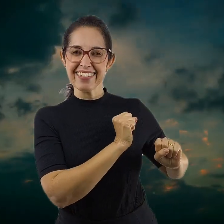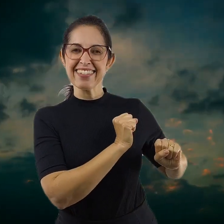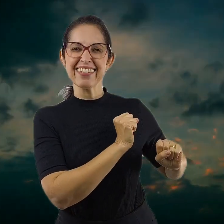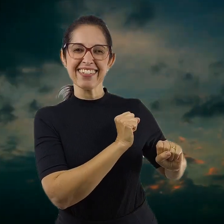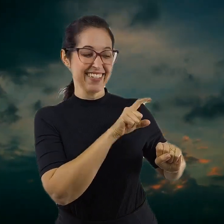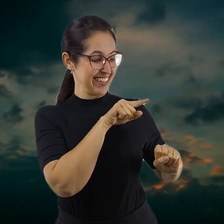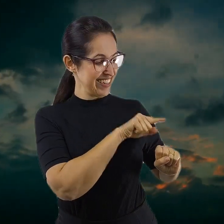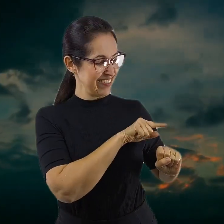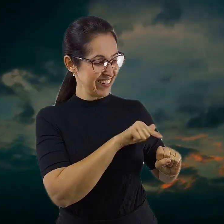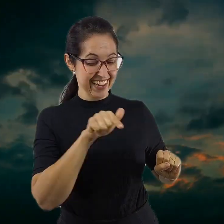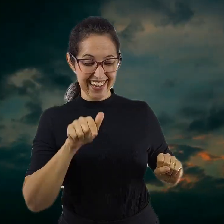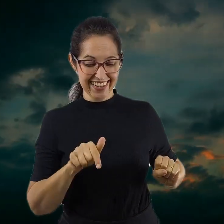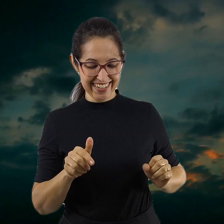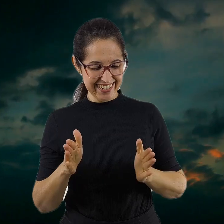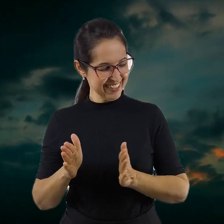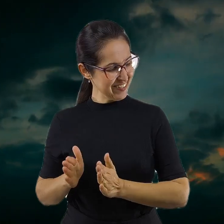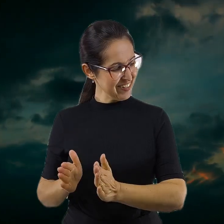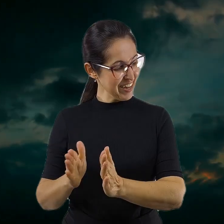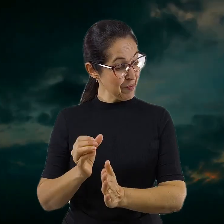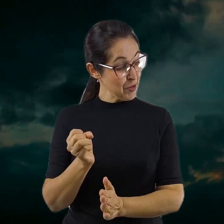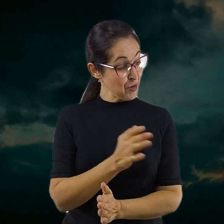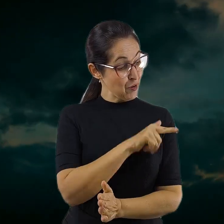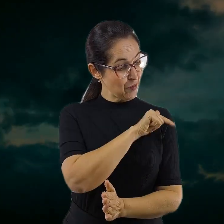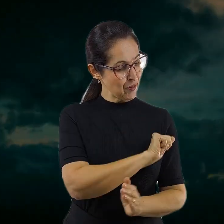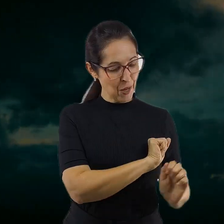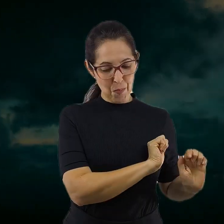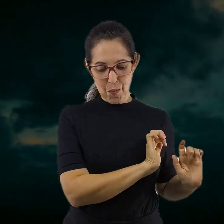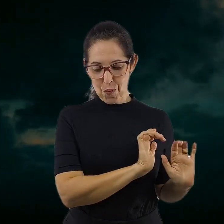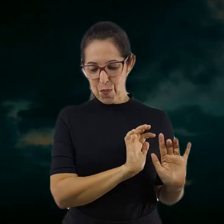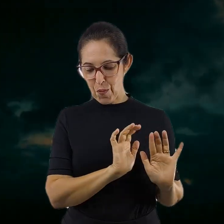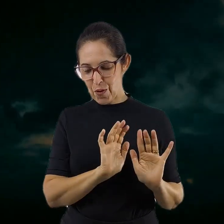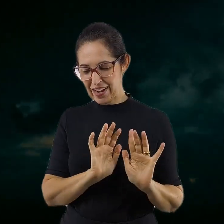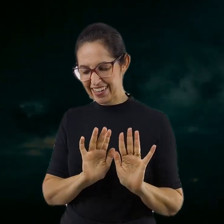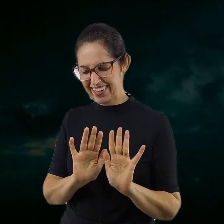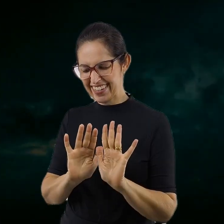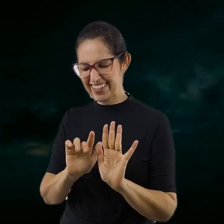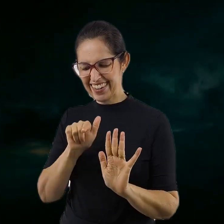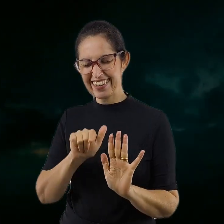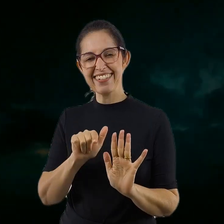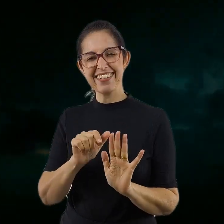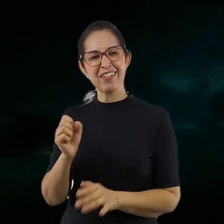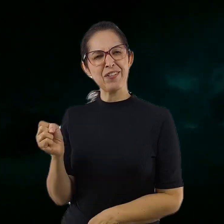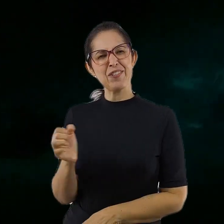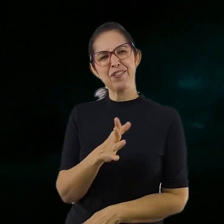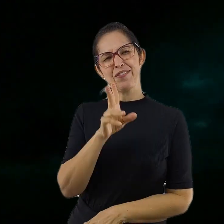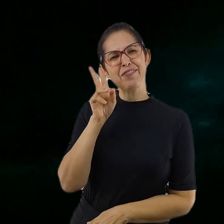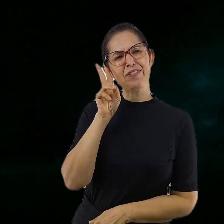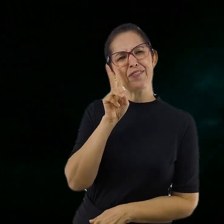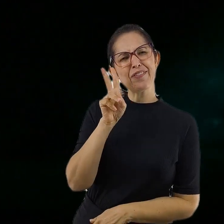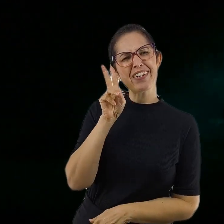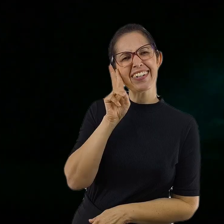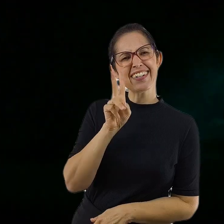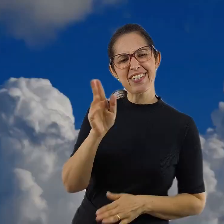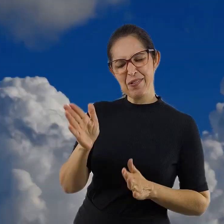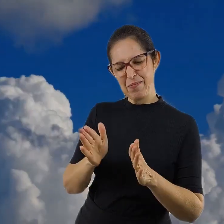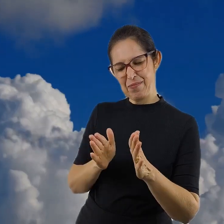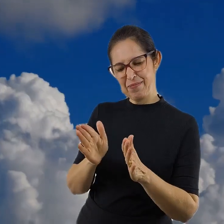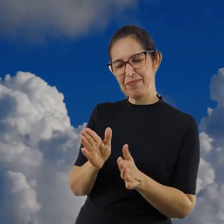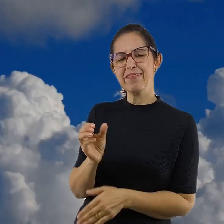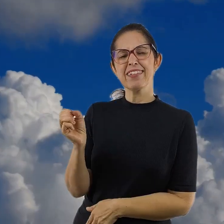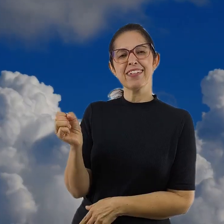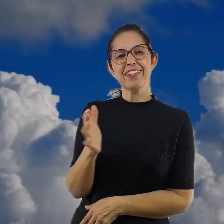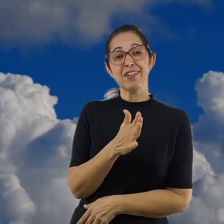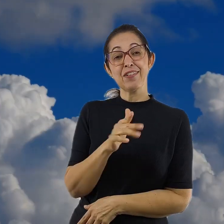e entrareis num novo caminho. Começareis a contar uma nova história, um novo